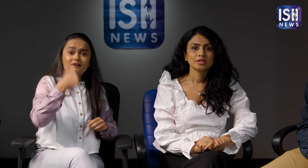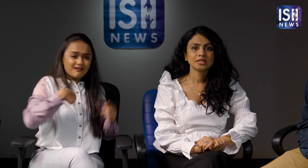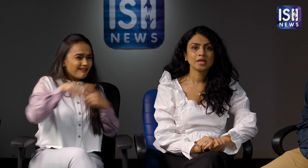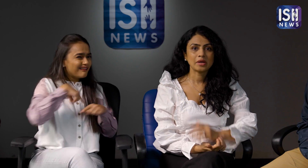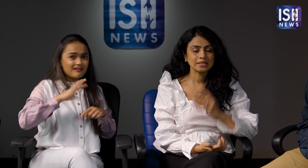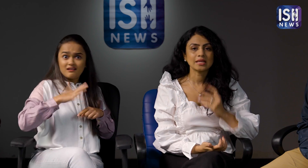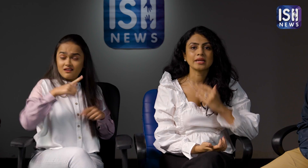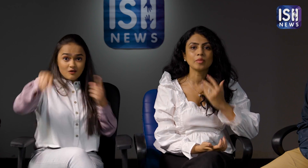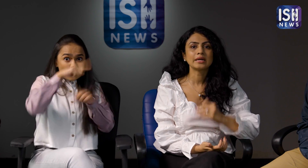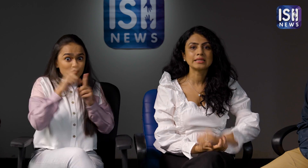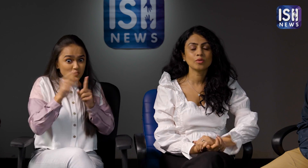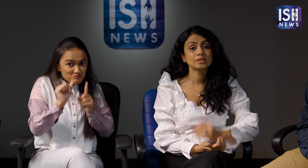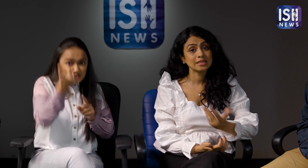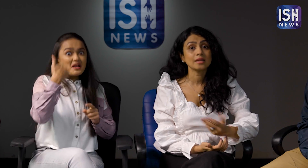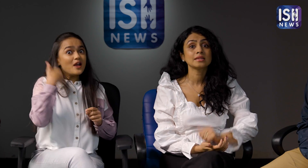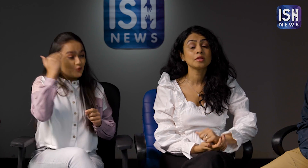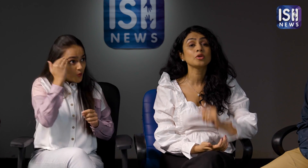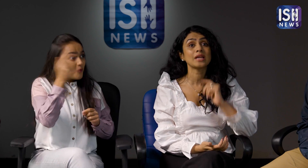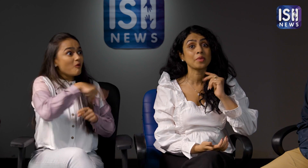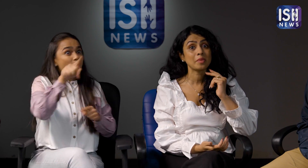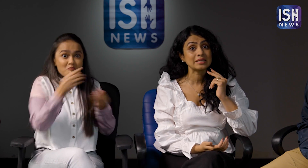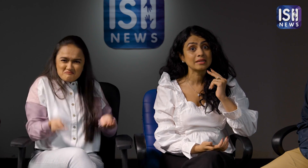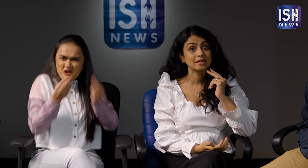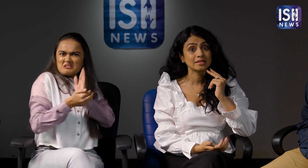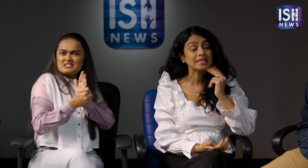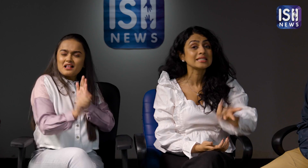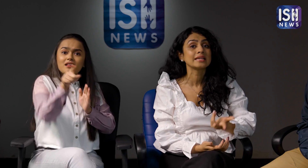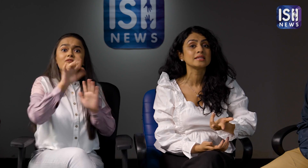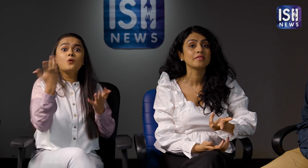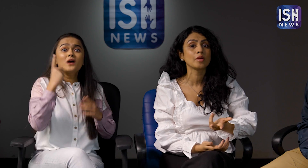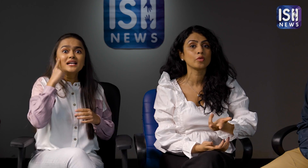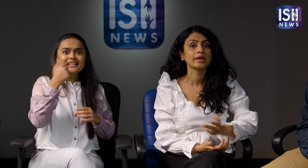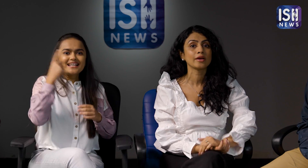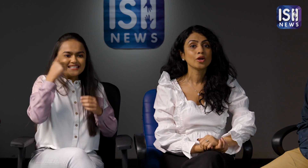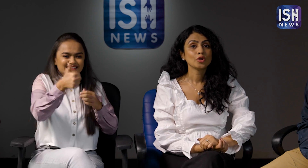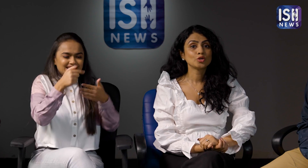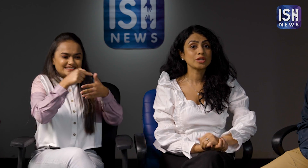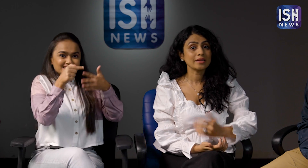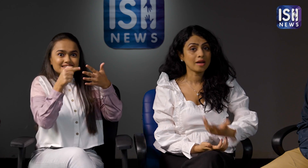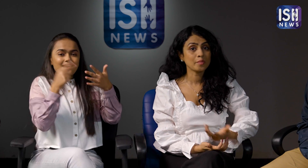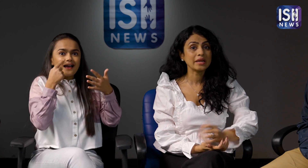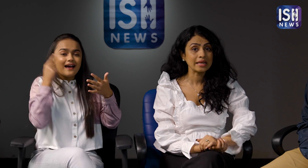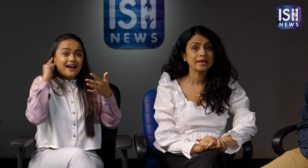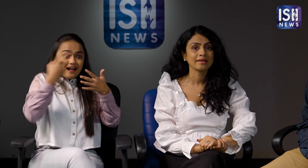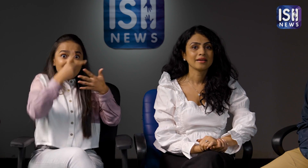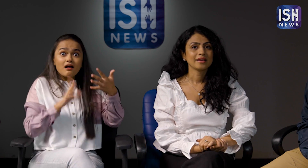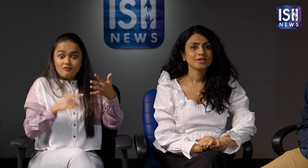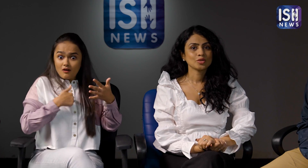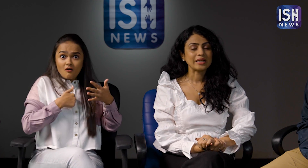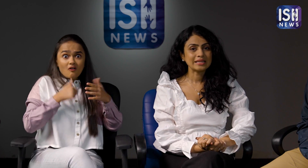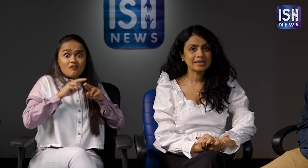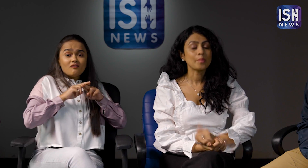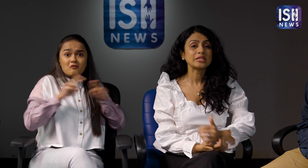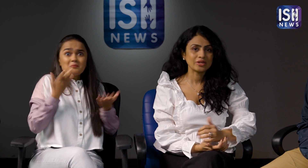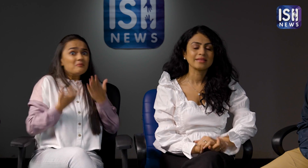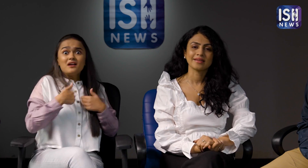हमसे, जिनके पास ये सारी एबिलिटीज़ हैं उनसे ज़्यादा कर सकते हैं, बिकॉज आपके पास एक 6th सेंस डेवलप हुई है जो शायद हम में नहीं है.